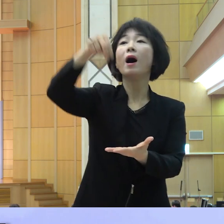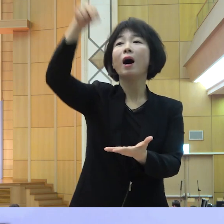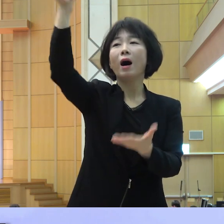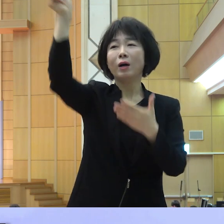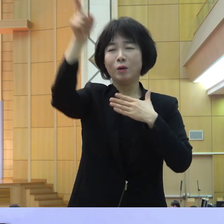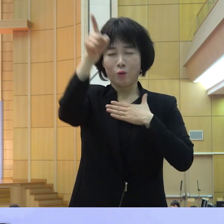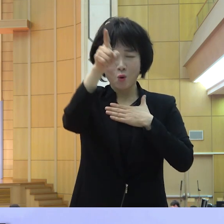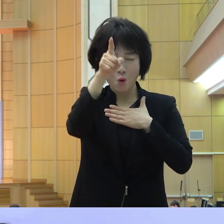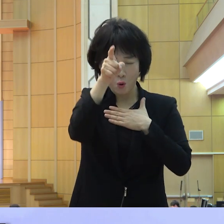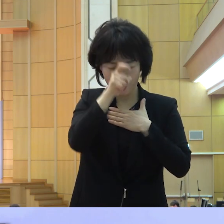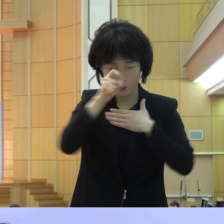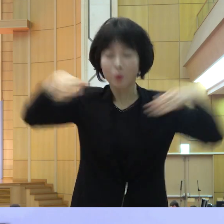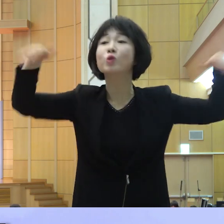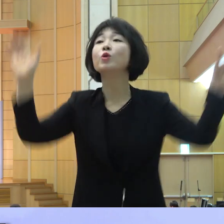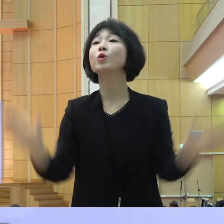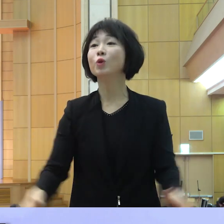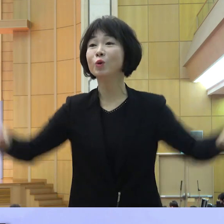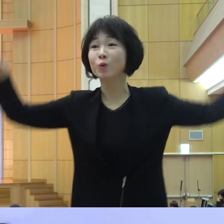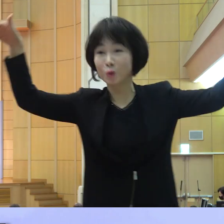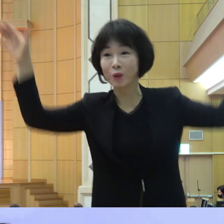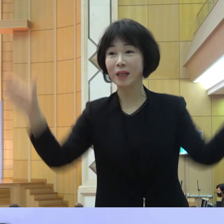올라가